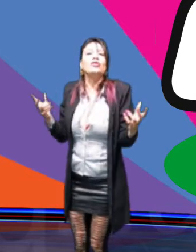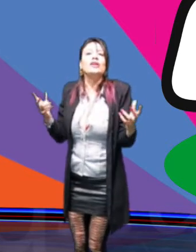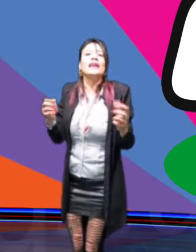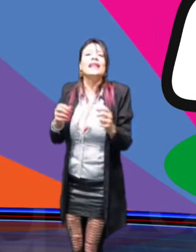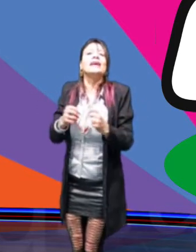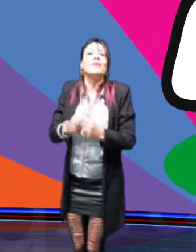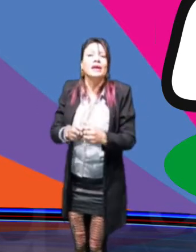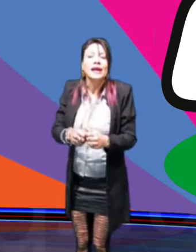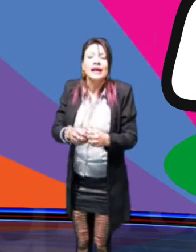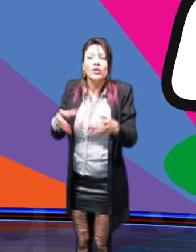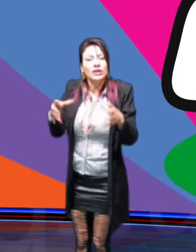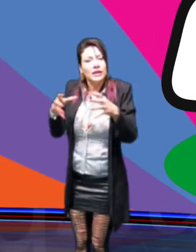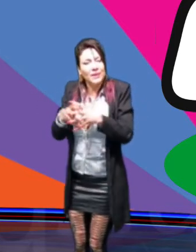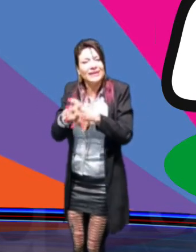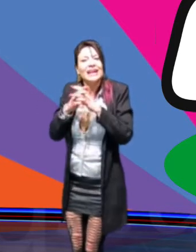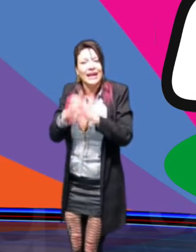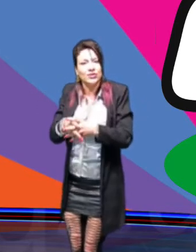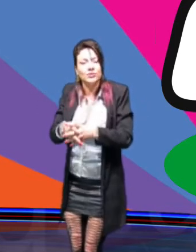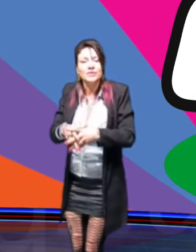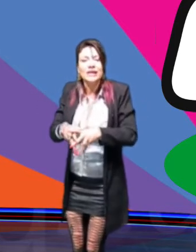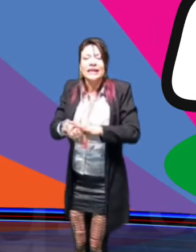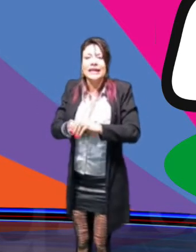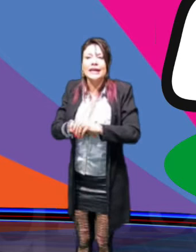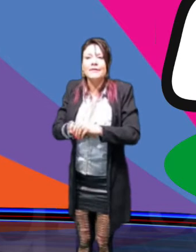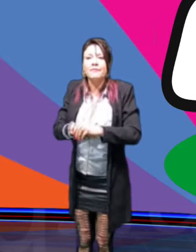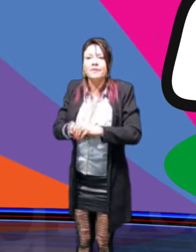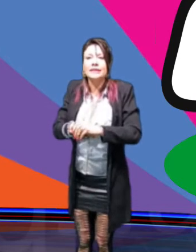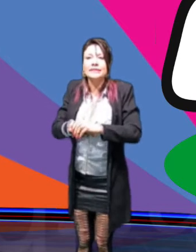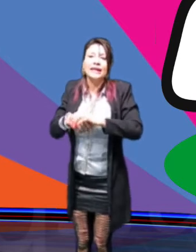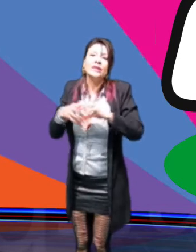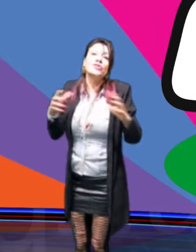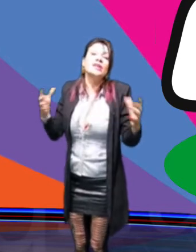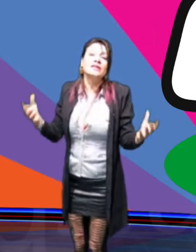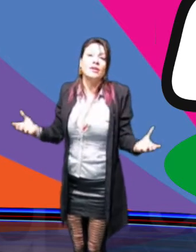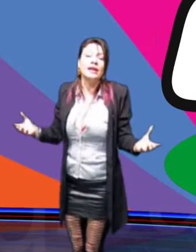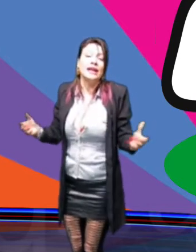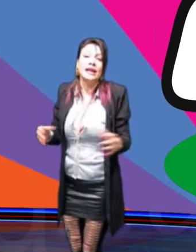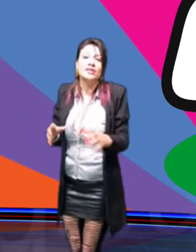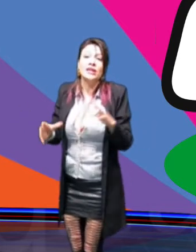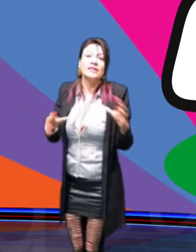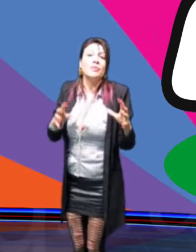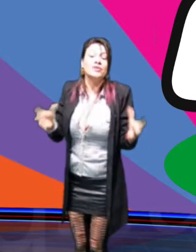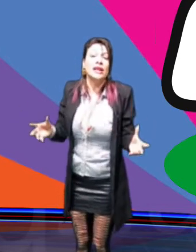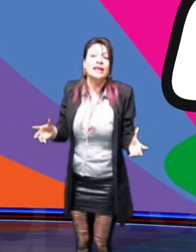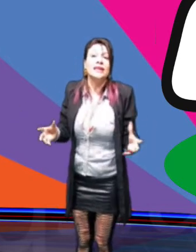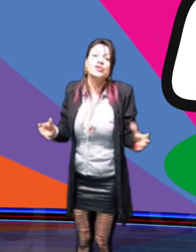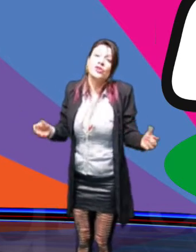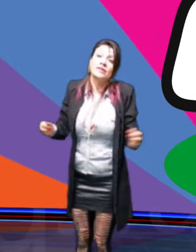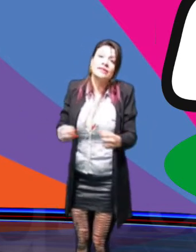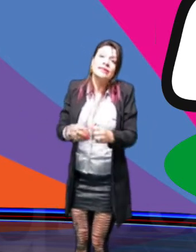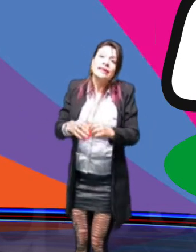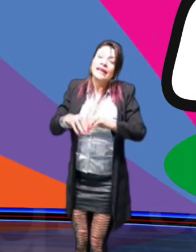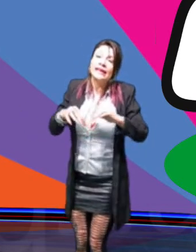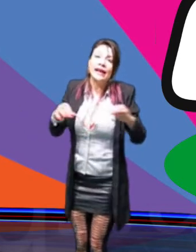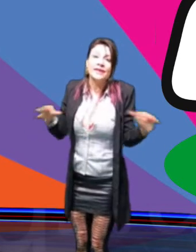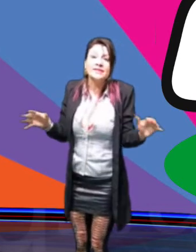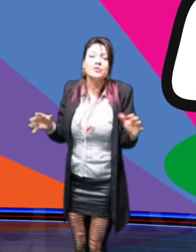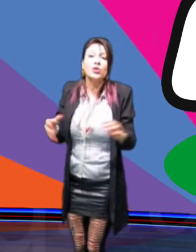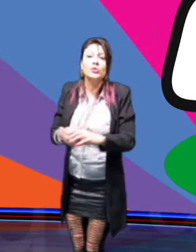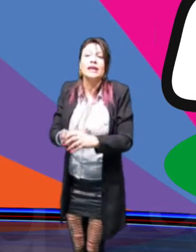tienen nada que ver en lo que respecta al caso. Dejaría entonces entrever que las relaciones interpersonales entre ellos están en